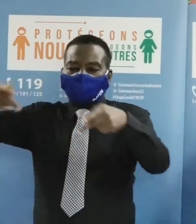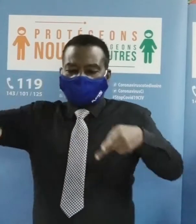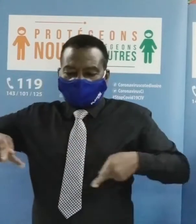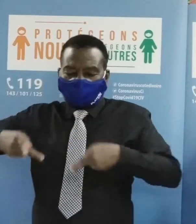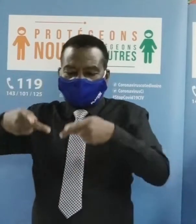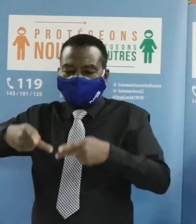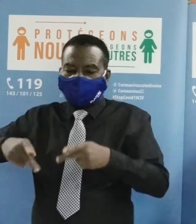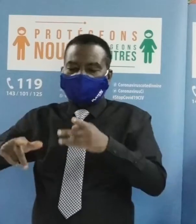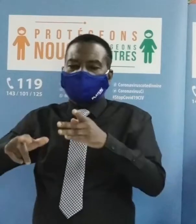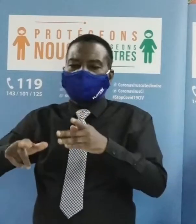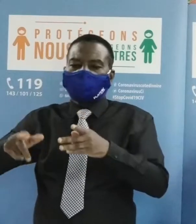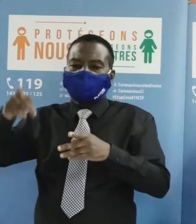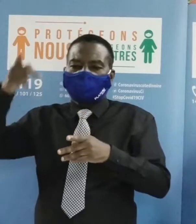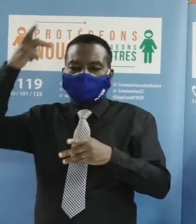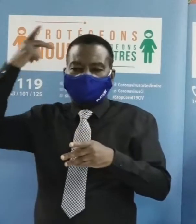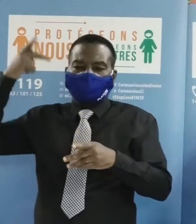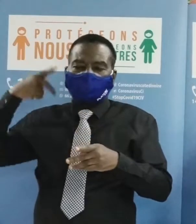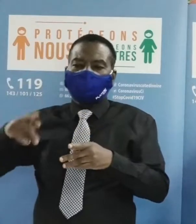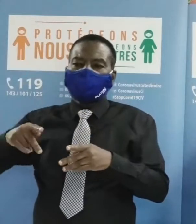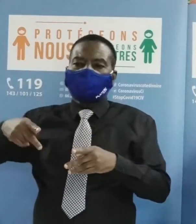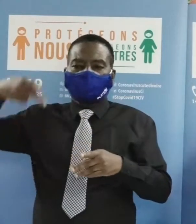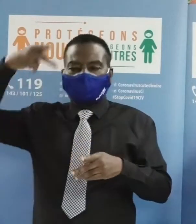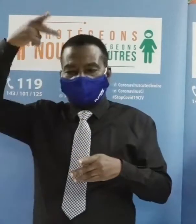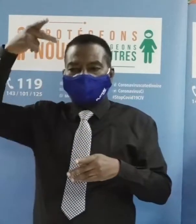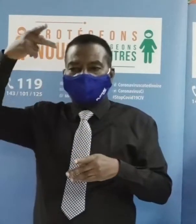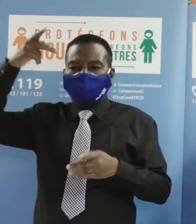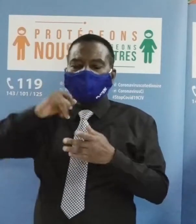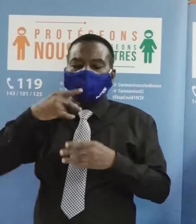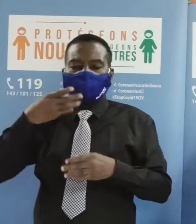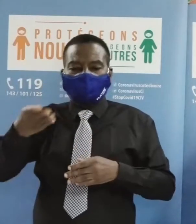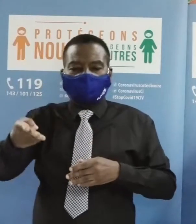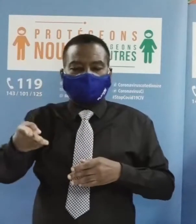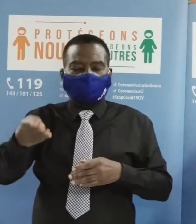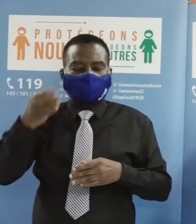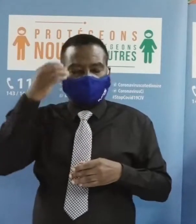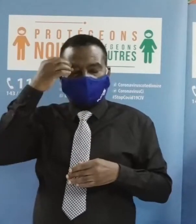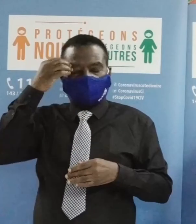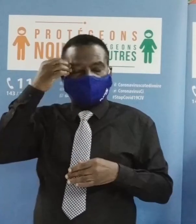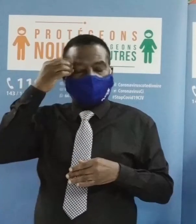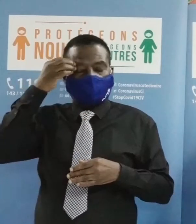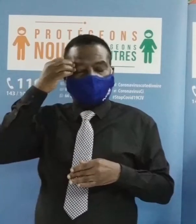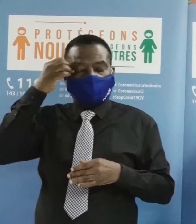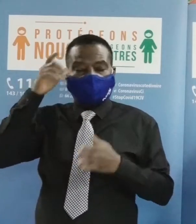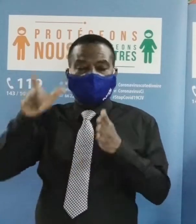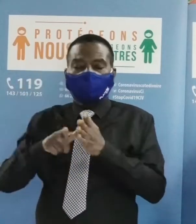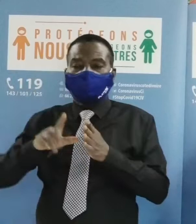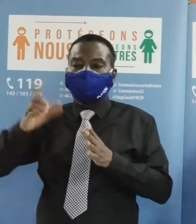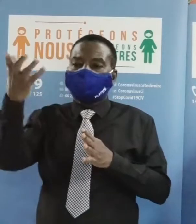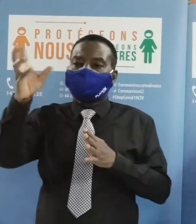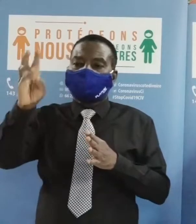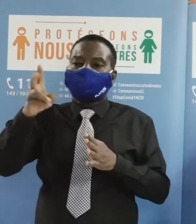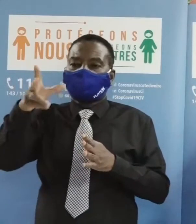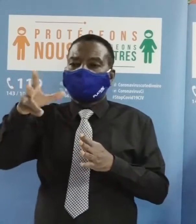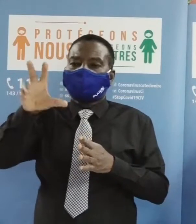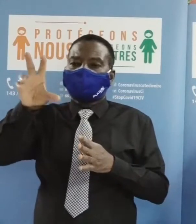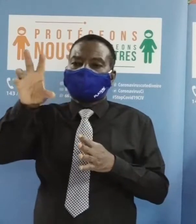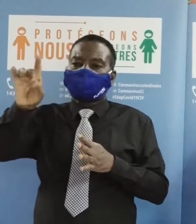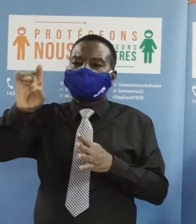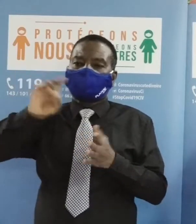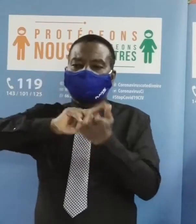de la préfecture de police de korhogo ce qui suit sous le coup de 16h30